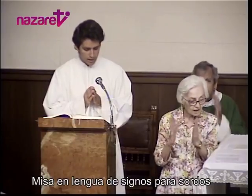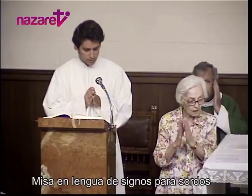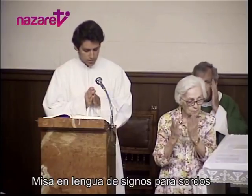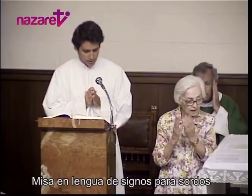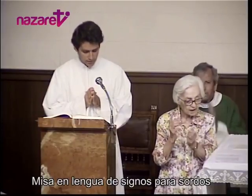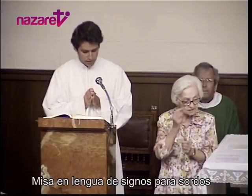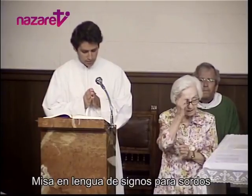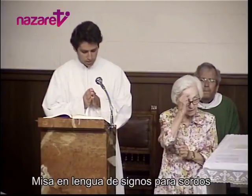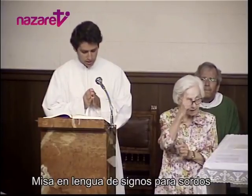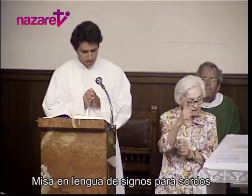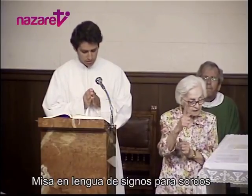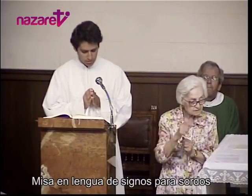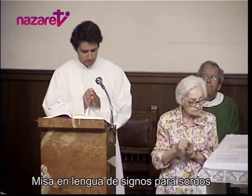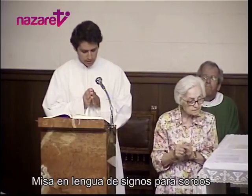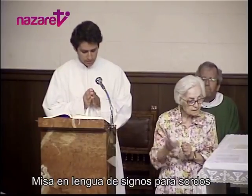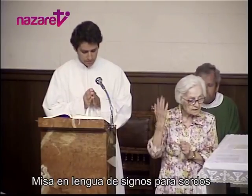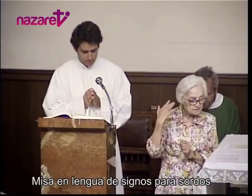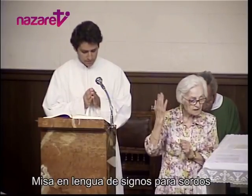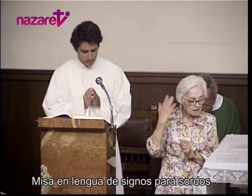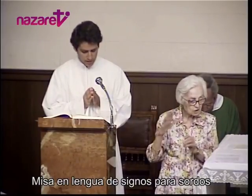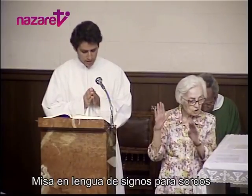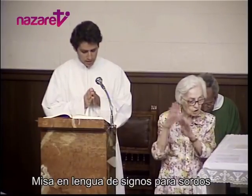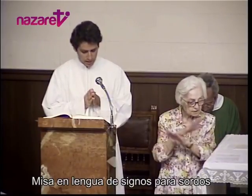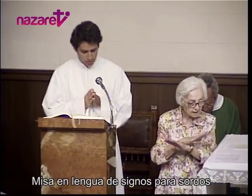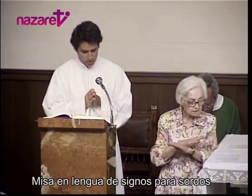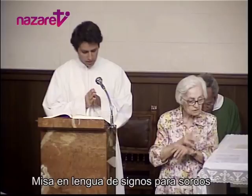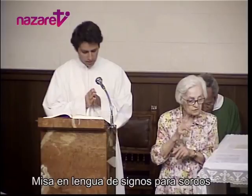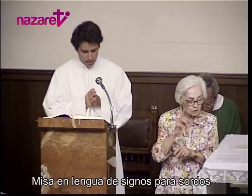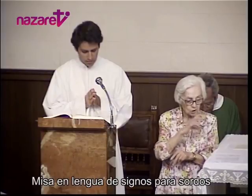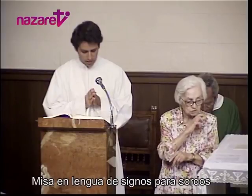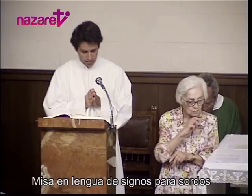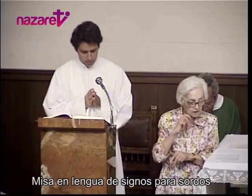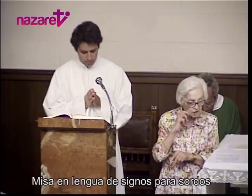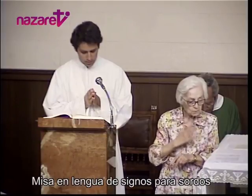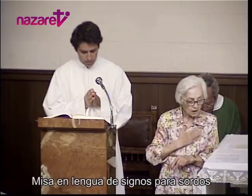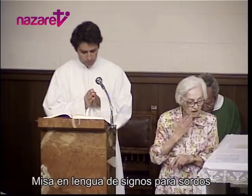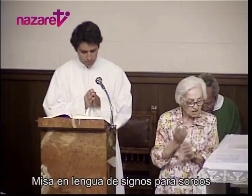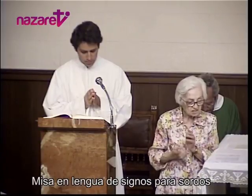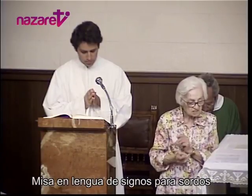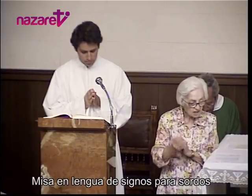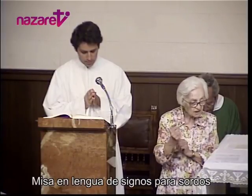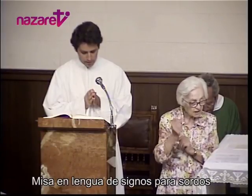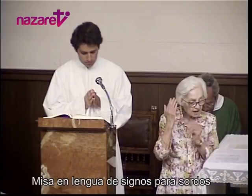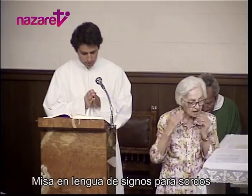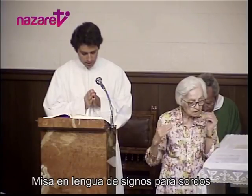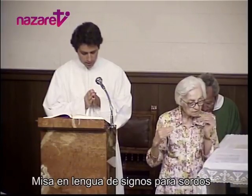Lectura del libro de la sabiduría. La noche de la liberación les fue preanunciada a